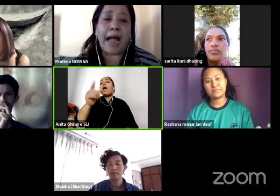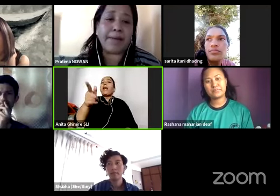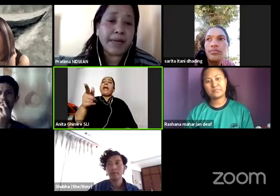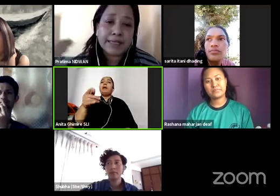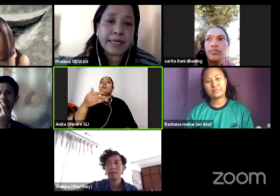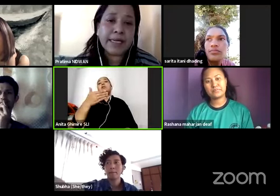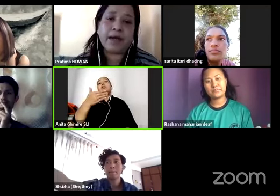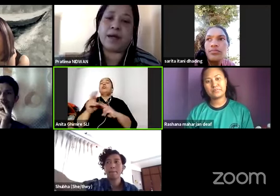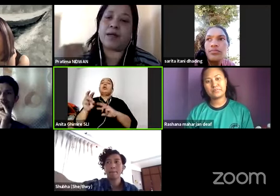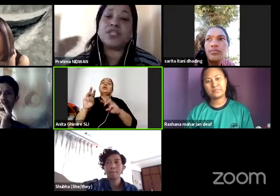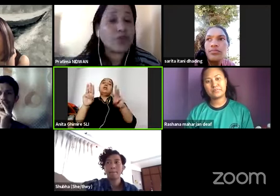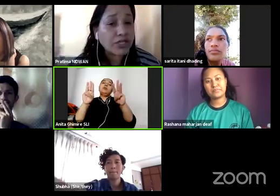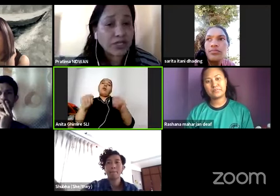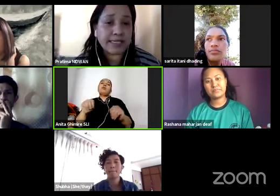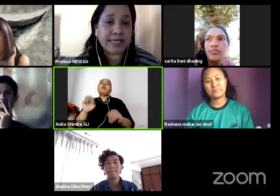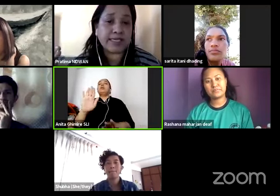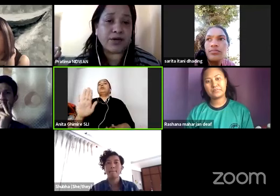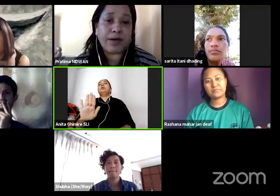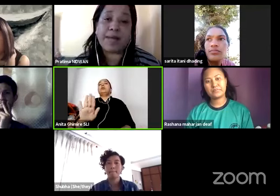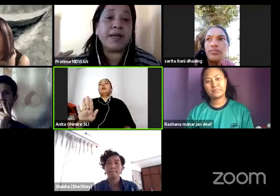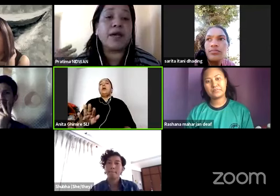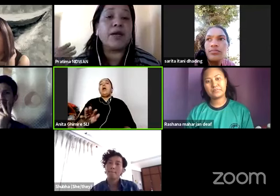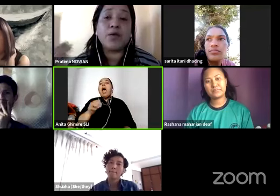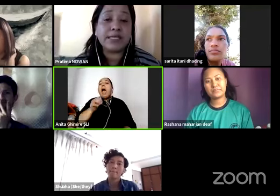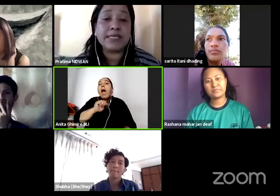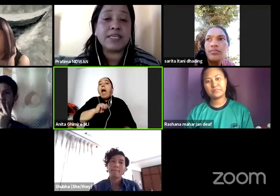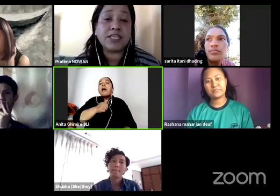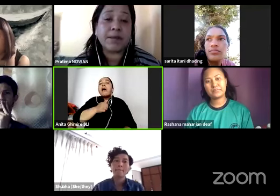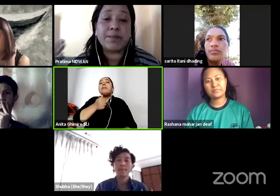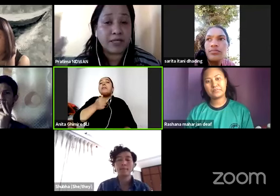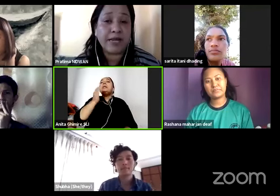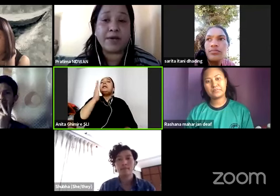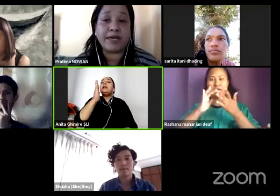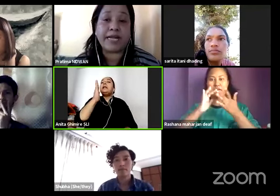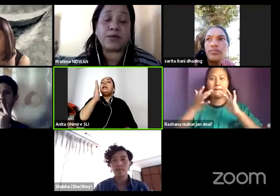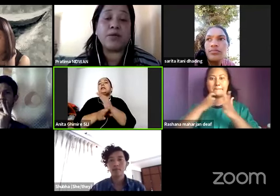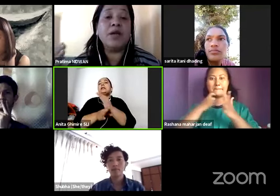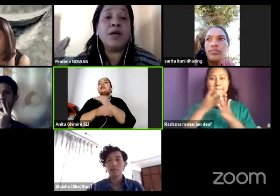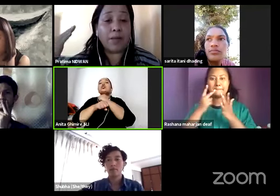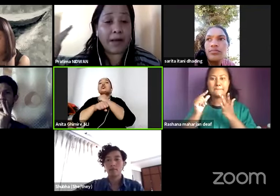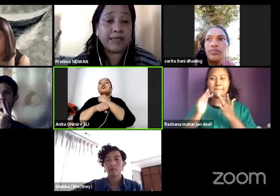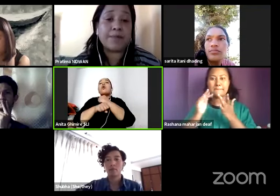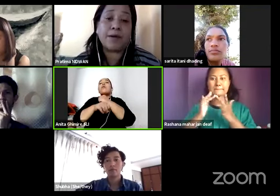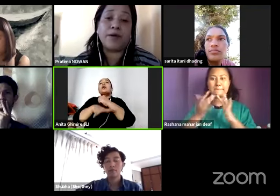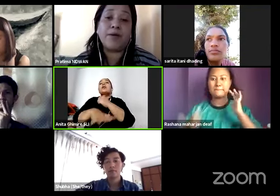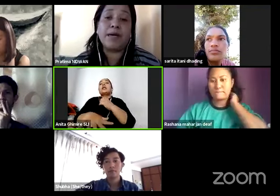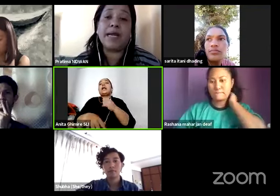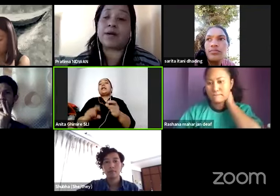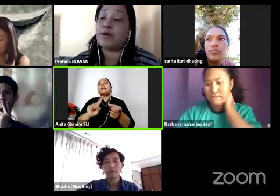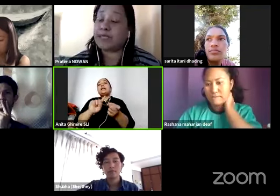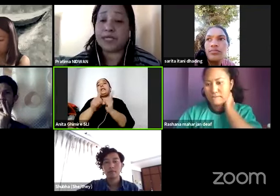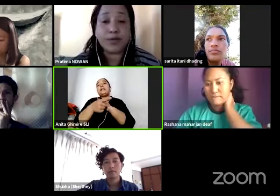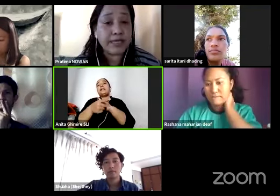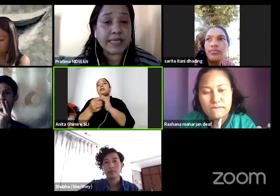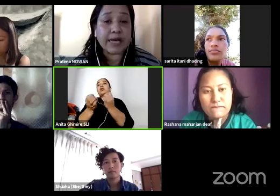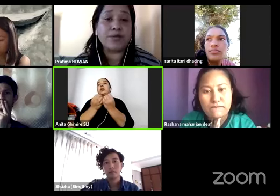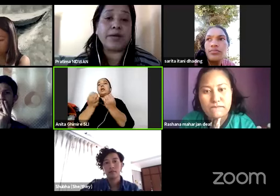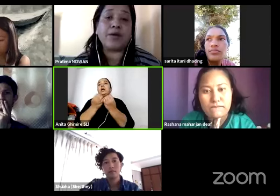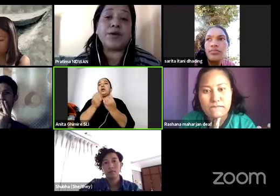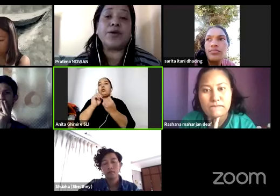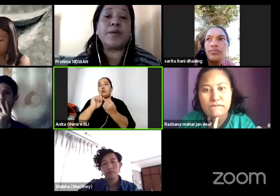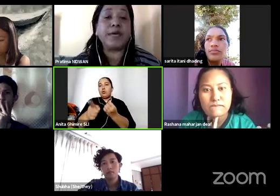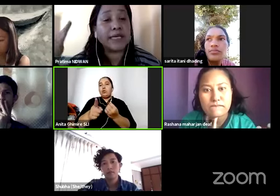अब हामीले चाहिँ स्ट्रक्चर चेन्ज गर्ने हो, हामीले अहिले ओएससिएचआरमा पनि त्यही भनिरहेछौँ, अपाङ्गता भएको महिलाको चाहिँ